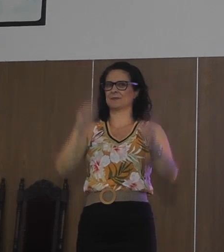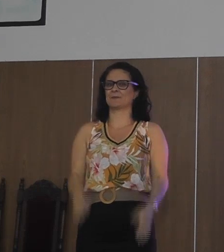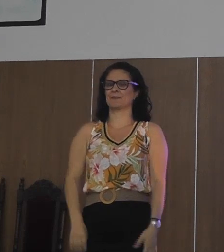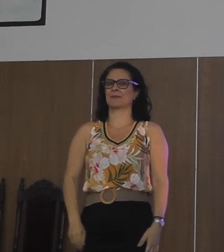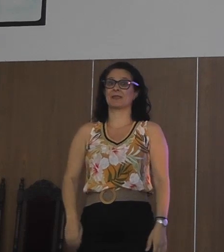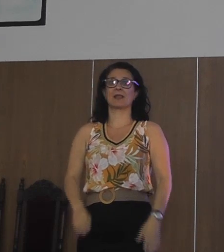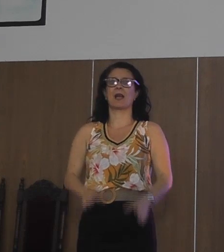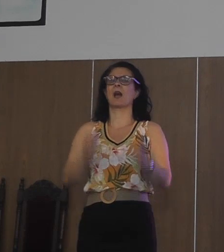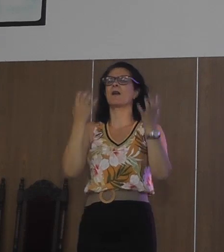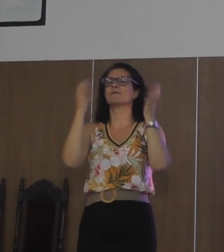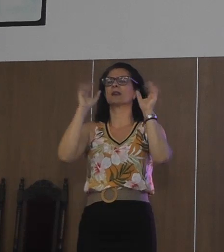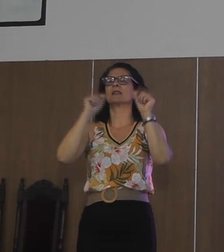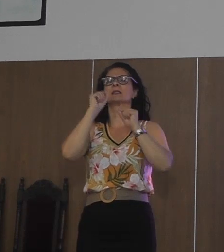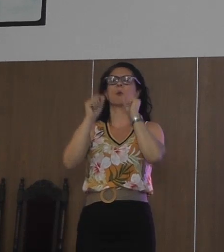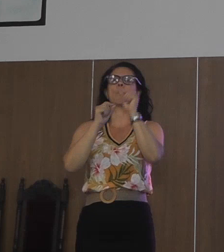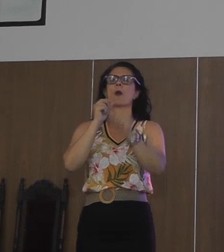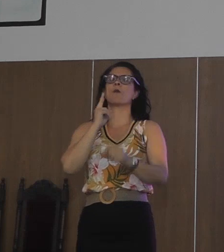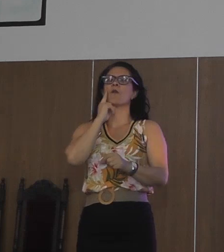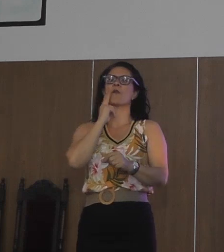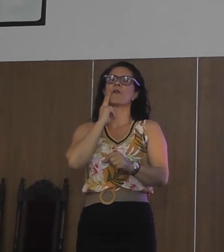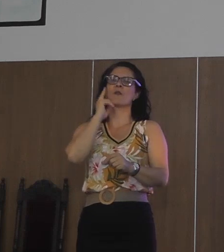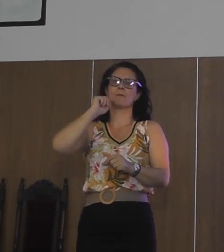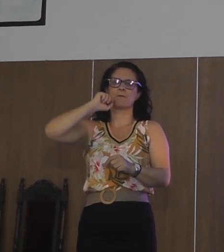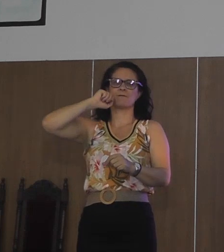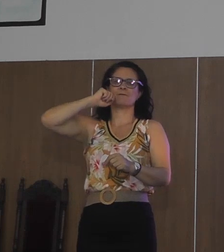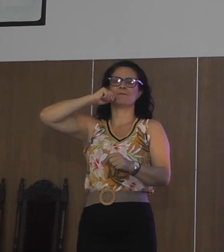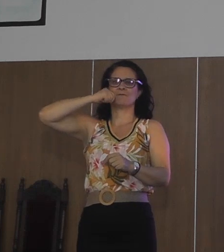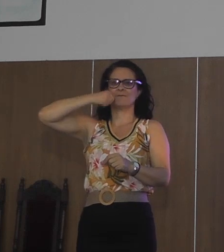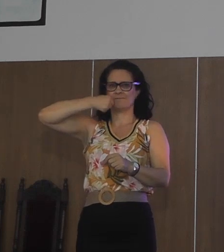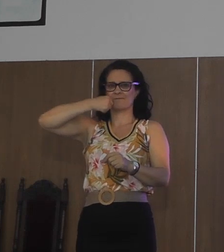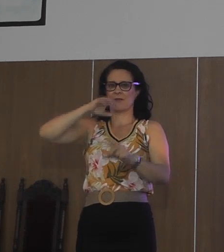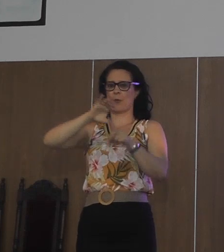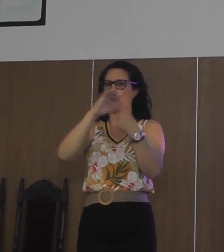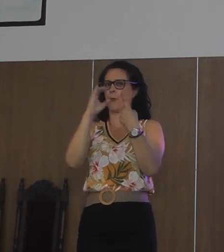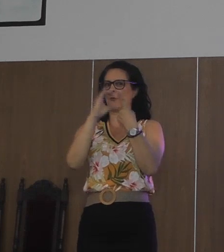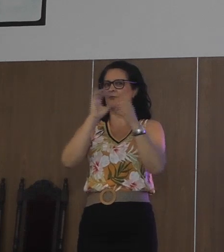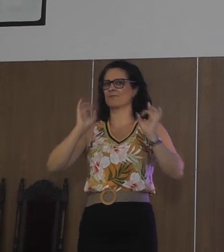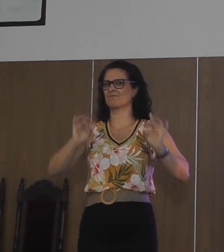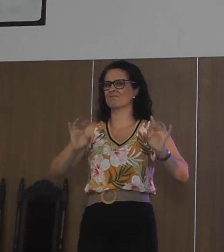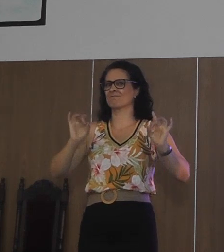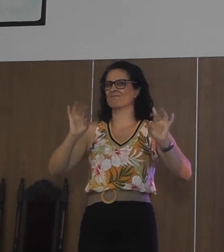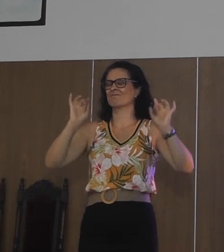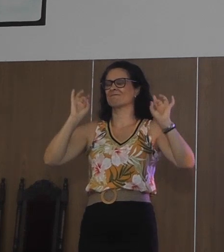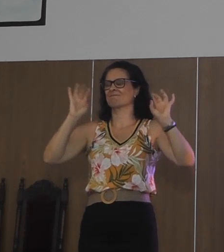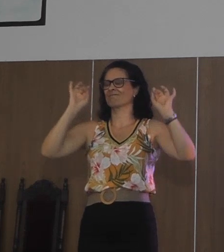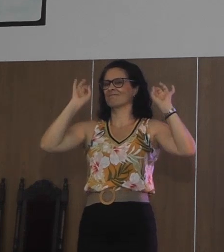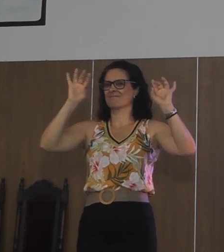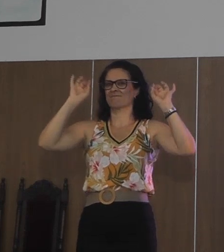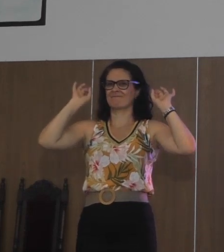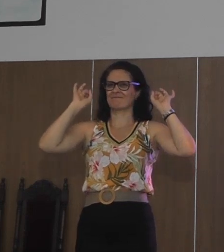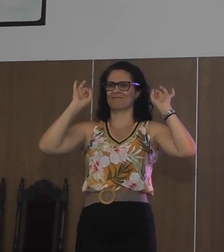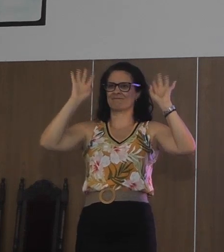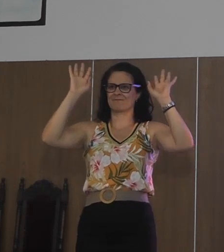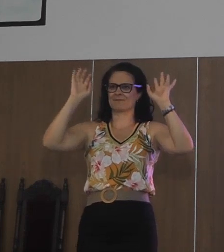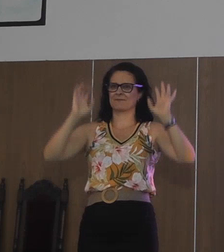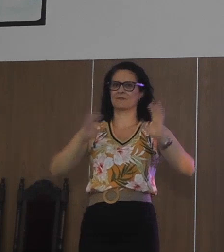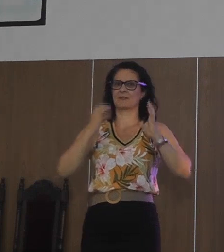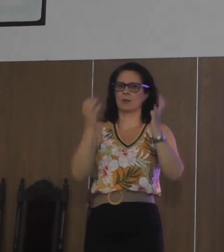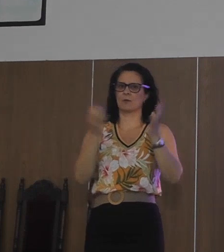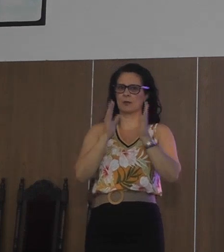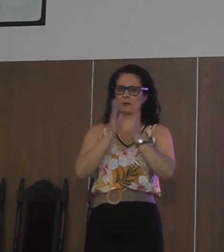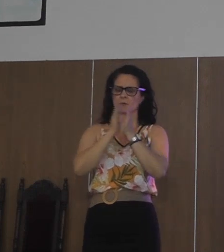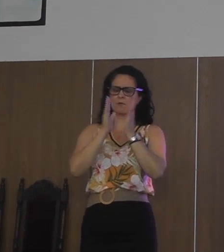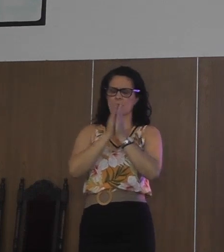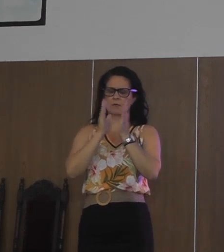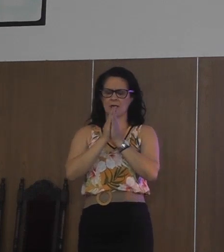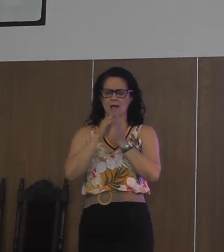do Senhor, como nos fala a palavra de Deus, dia de Santa Ceia. Tá certo? Ergue suas mãos aos céus. Eu quero ministrar sobre a sua vida,